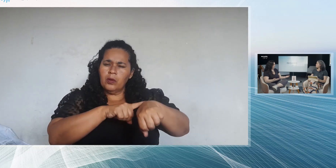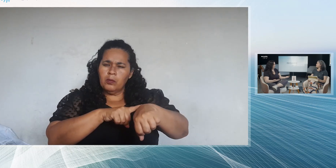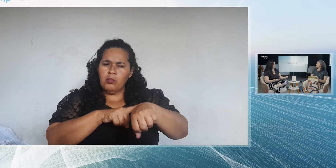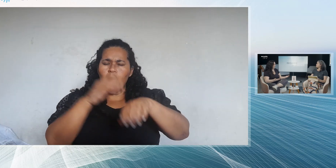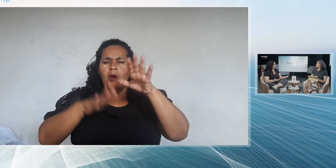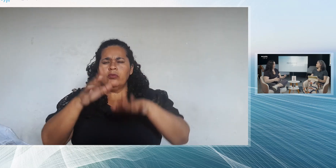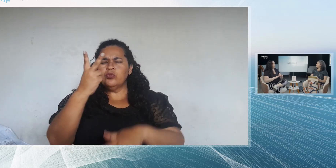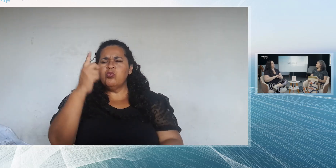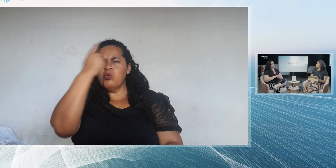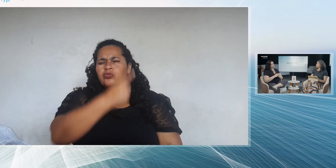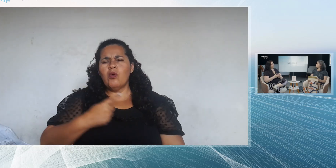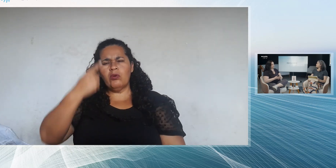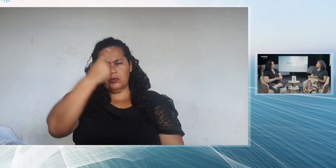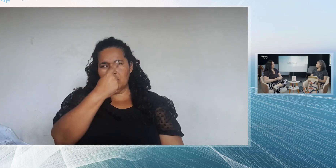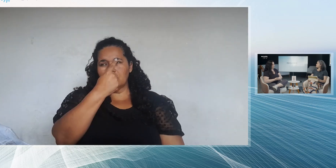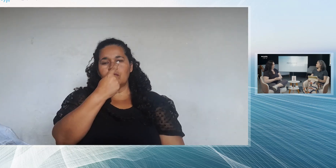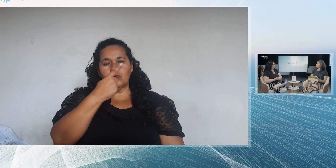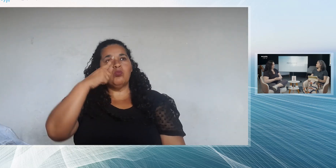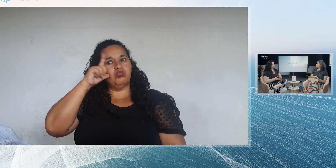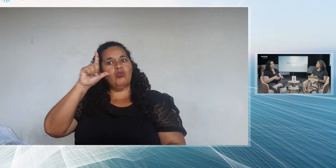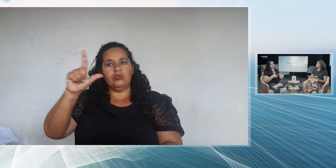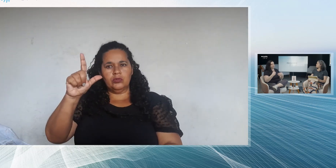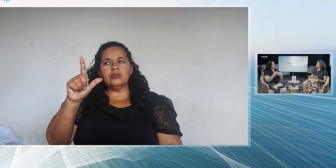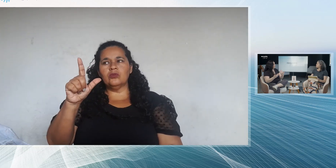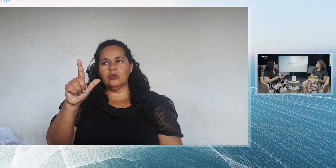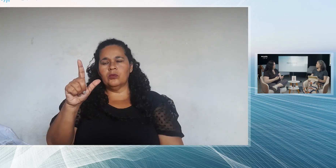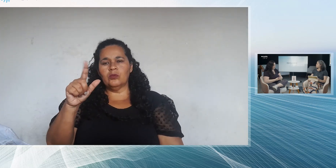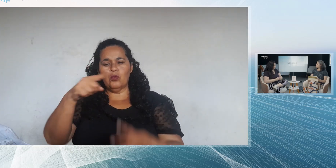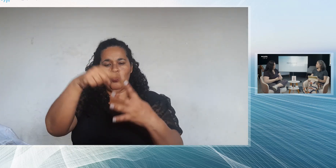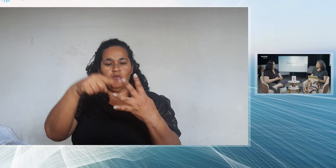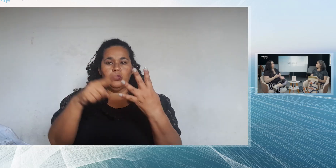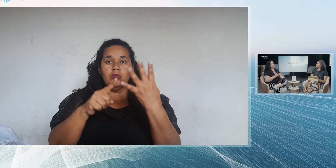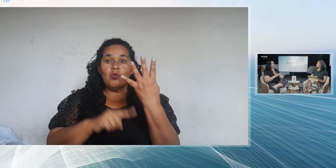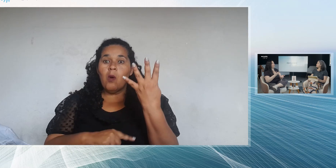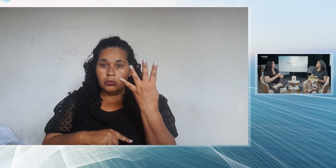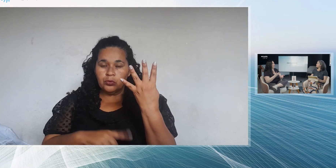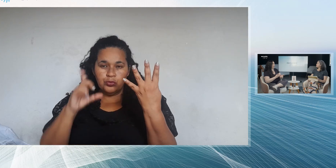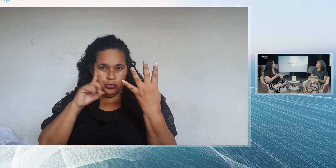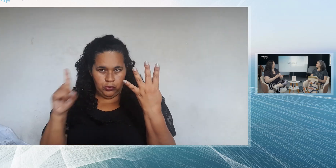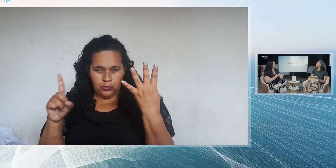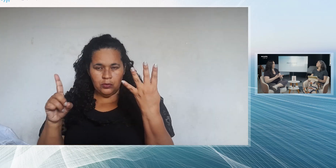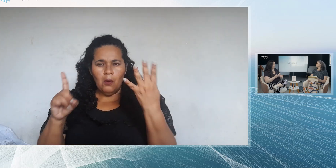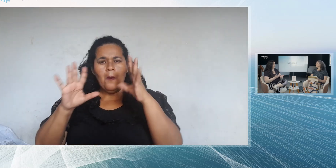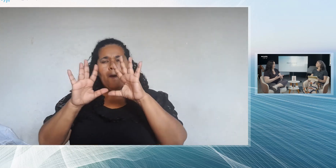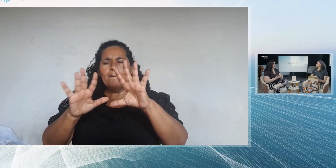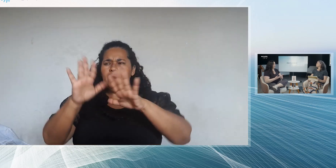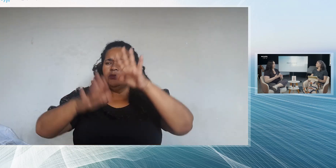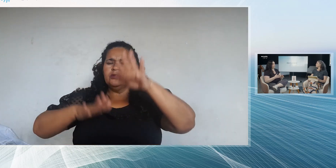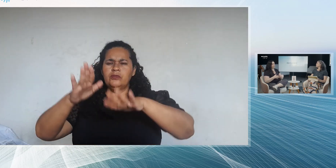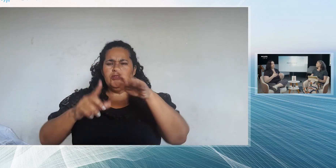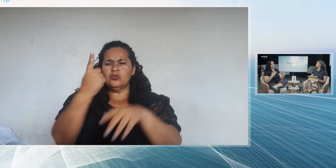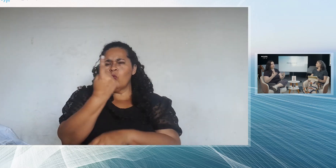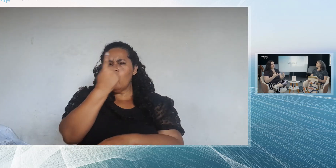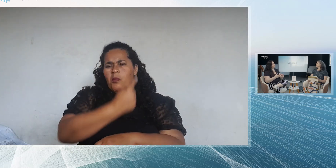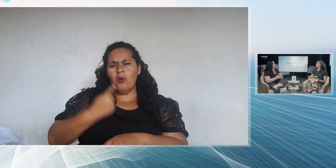2 horas com essa pessoa. Por isso que eu consigo reduzir a 4. Mas, no geral, você tem 1 hora com o profissional.